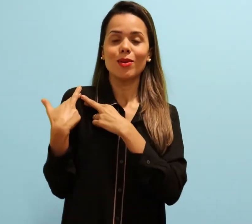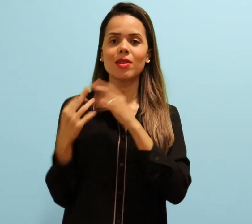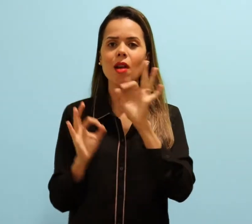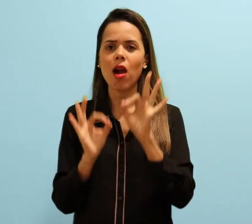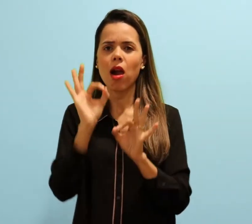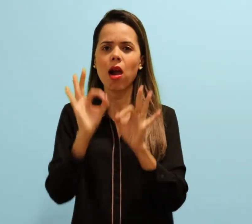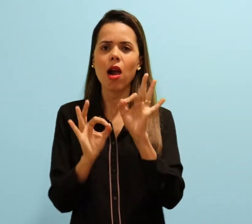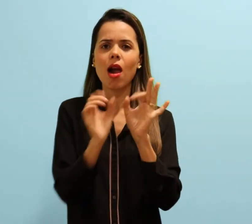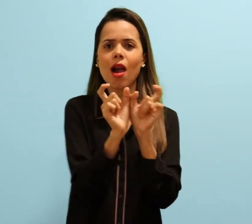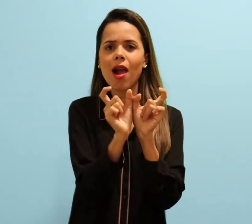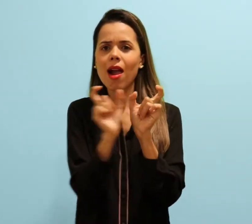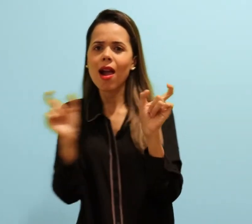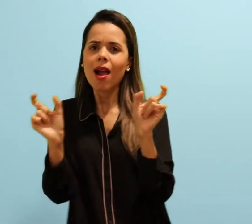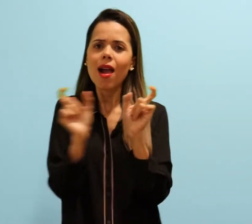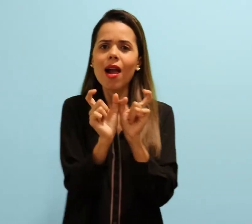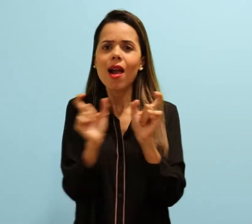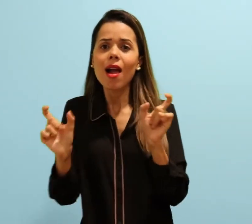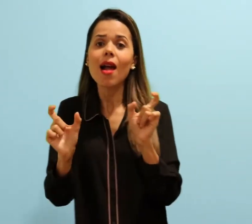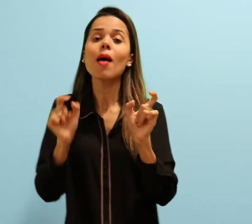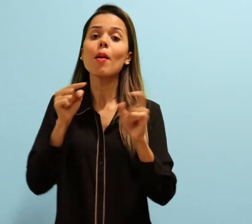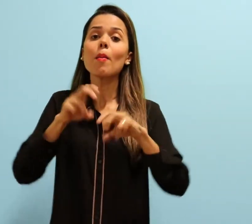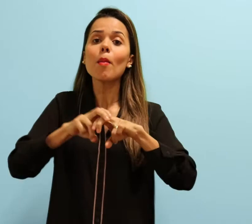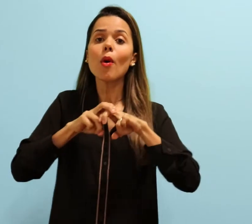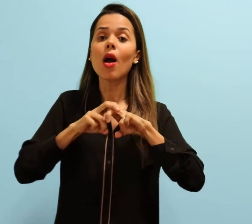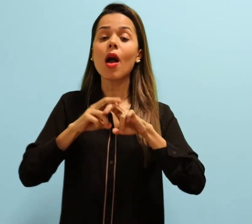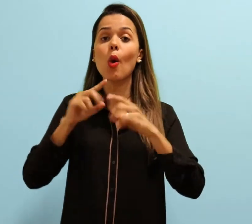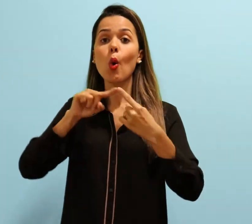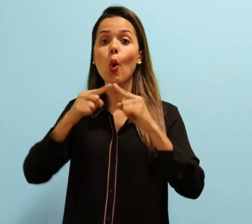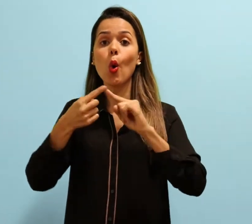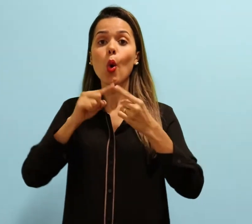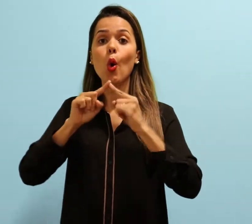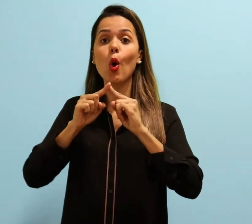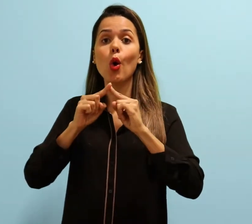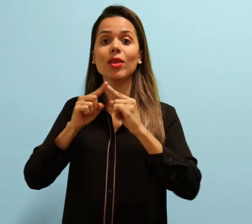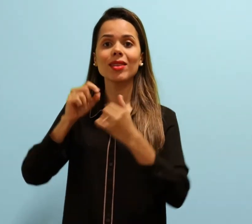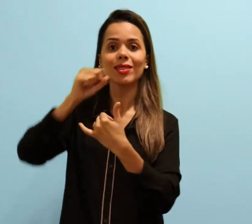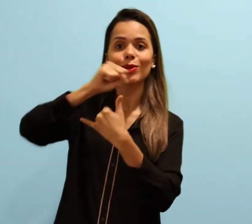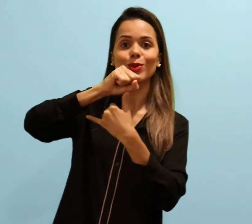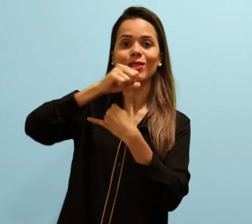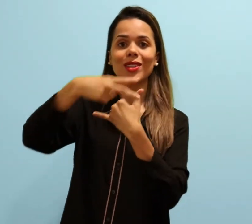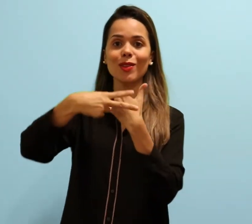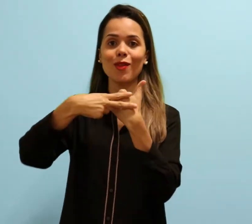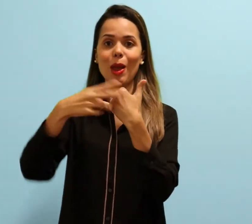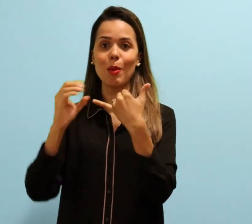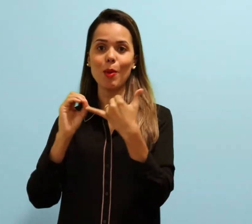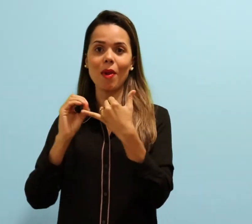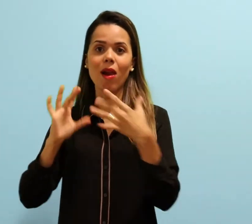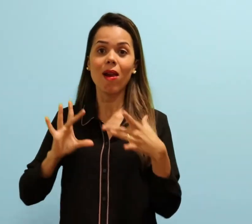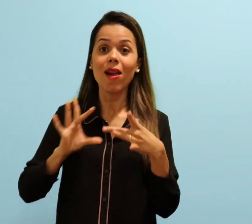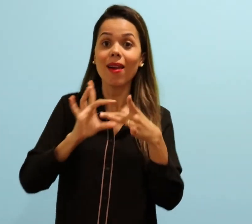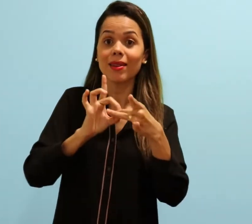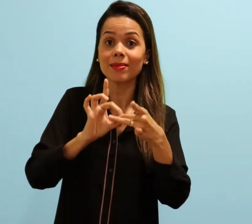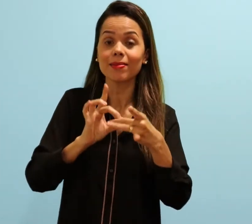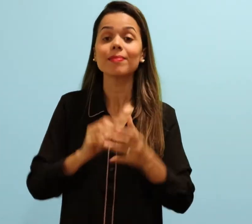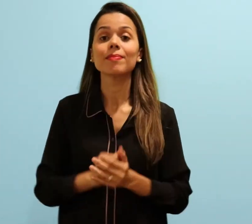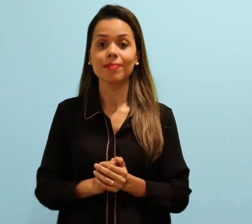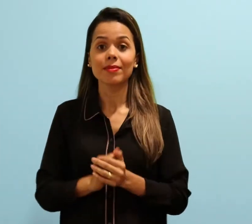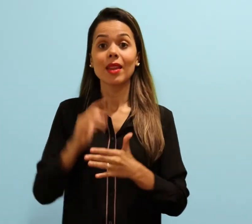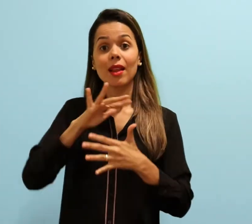ser responsável por estabelecer a concordância entre esses constituintes da sentença.